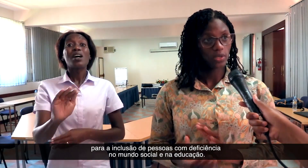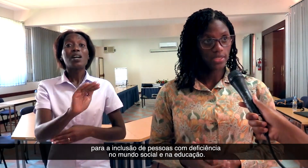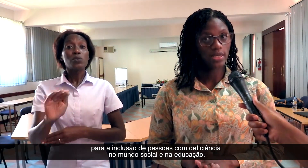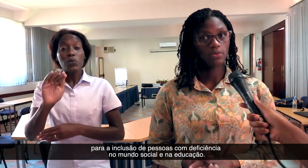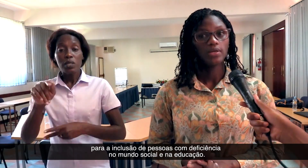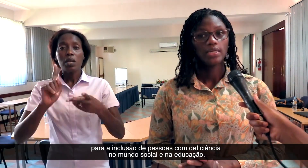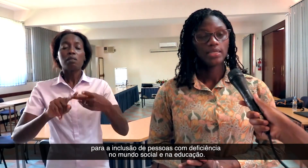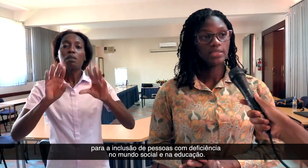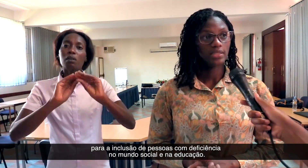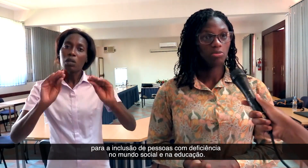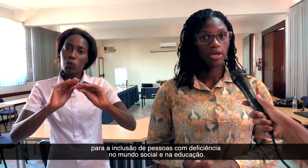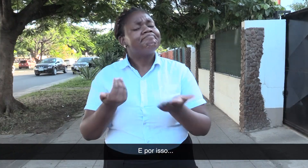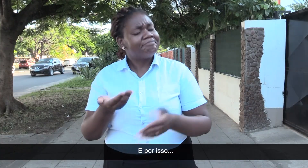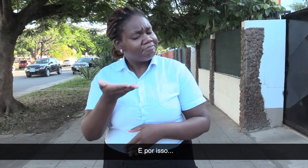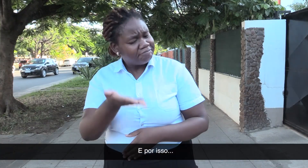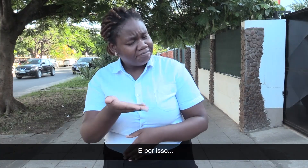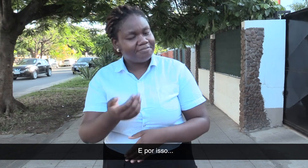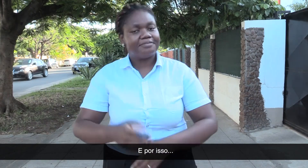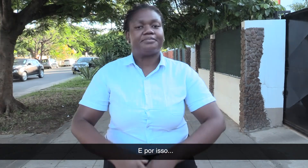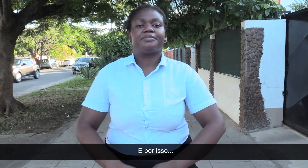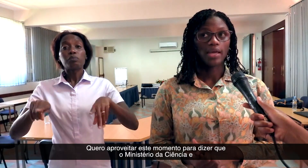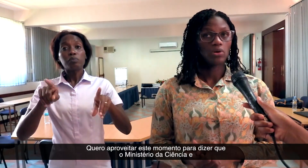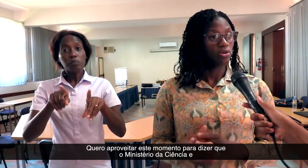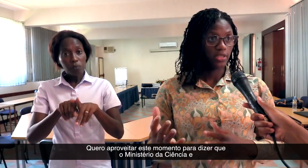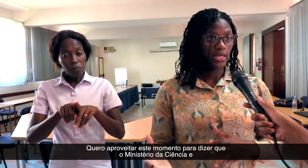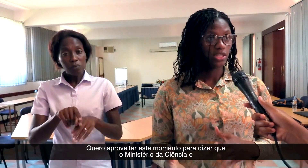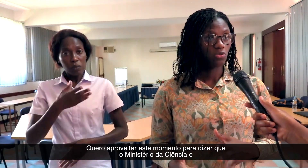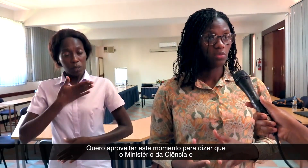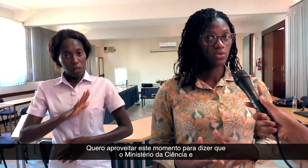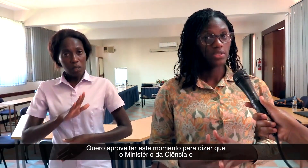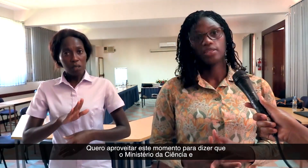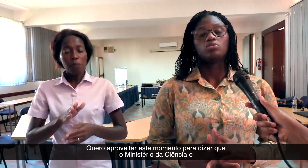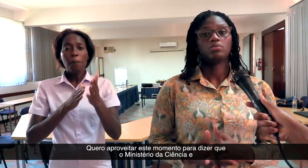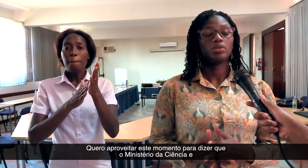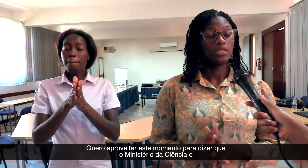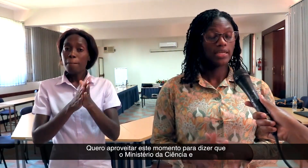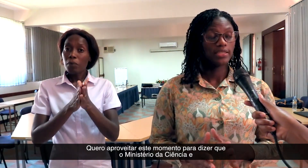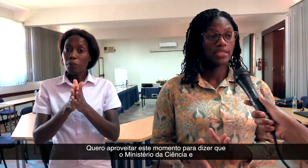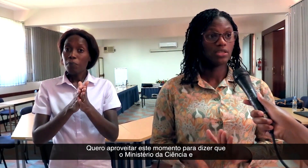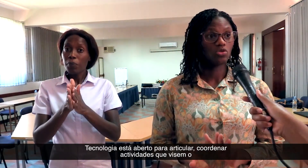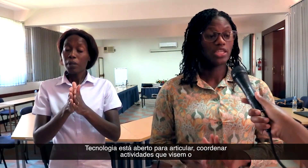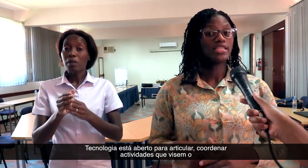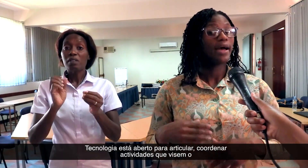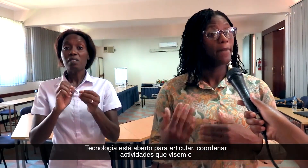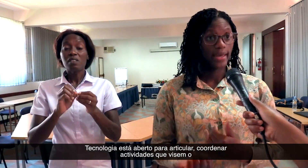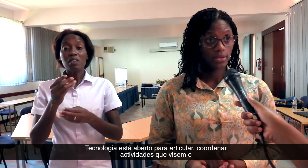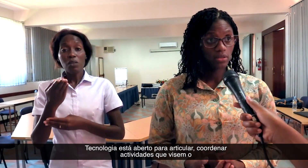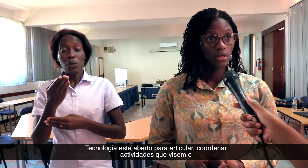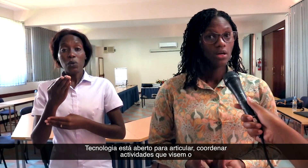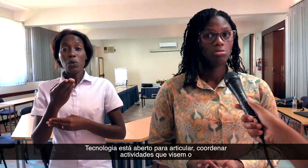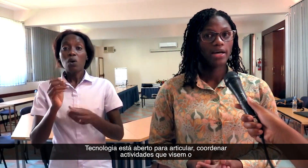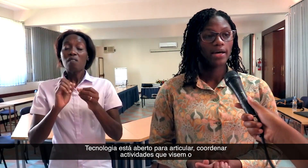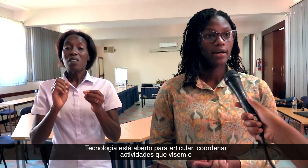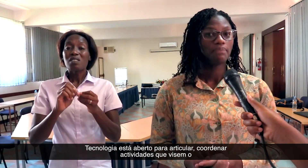na educação em si também. E por isso, quero aproveitar este momento e dizer que o Ministério de Ciência e Tecnologia está